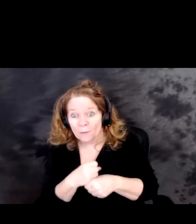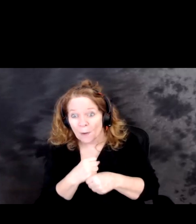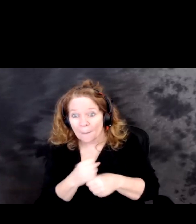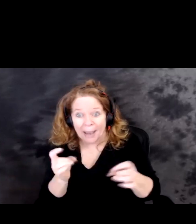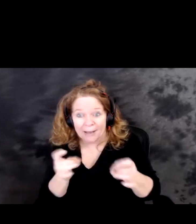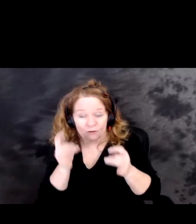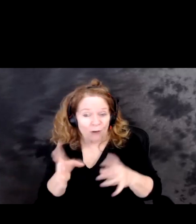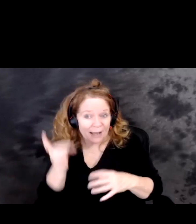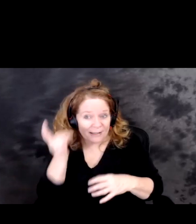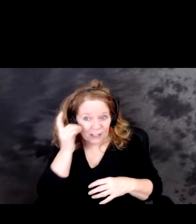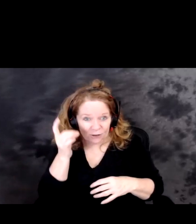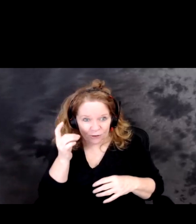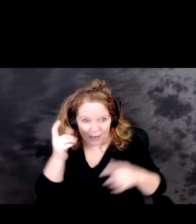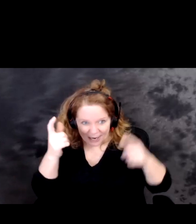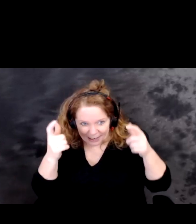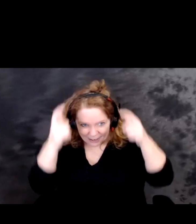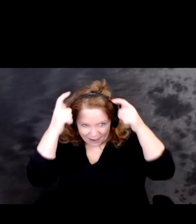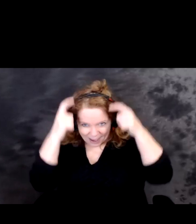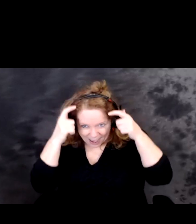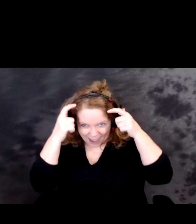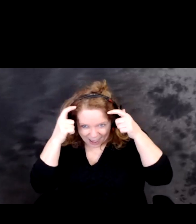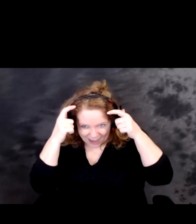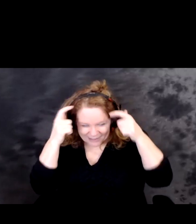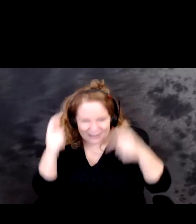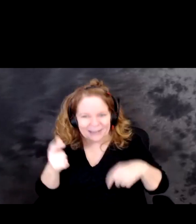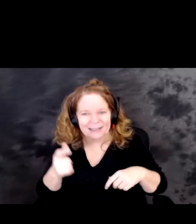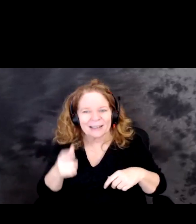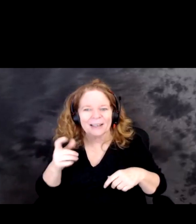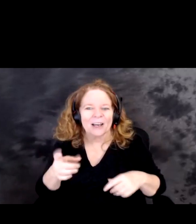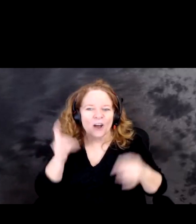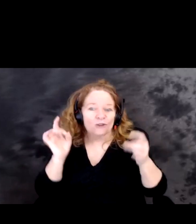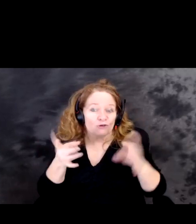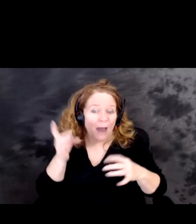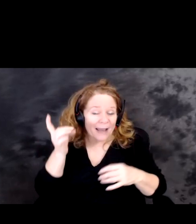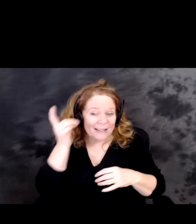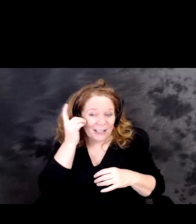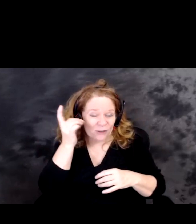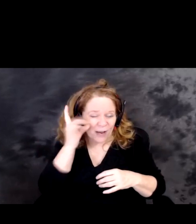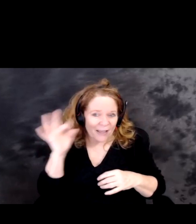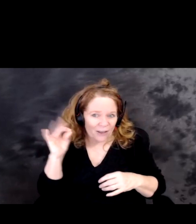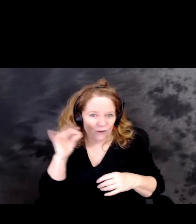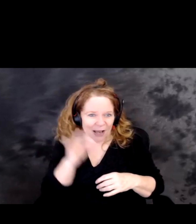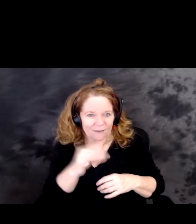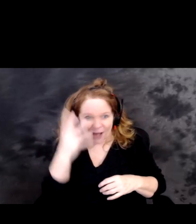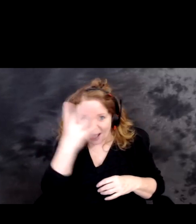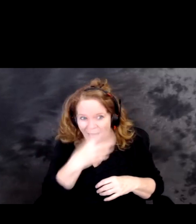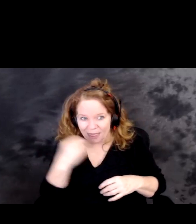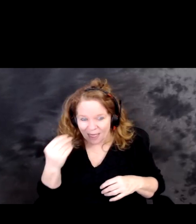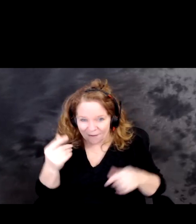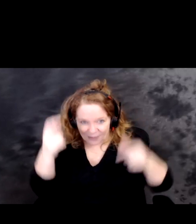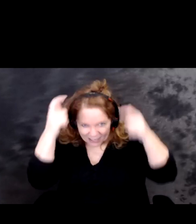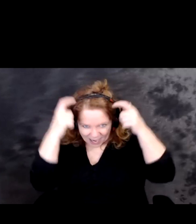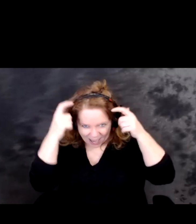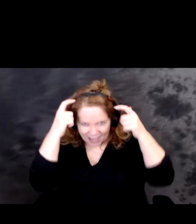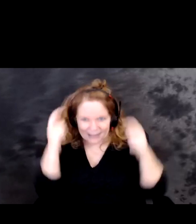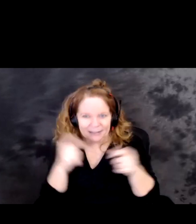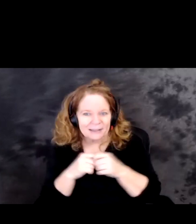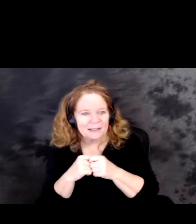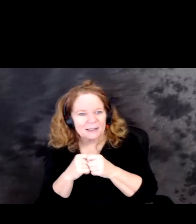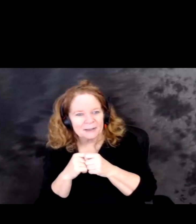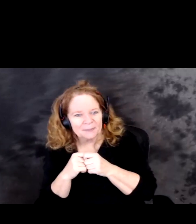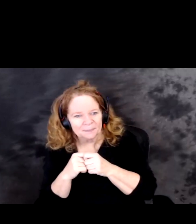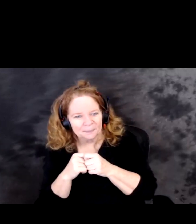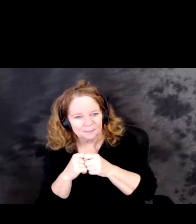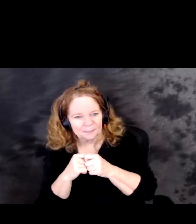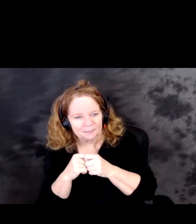lado. Vamos a hacer un gorro de Drastic Drake, la libélula. Tiene una... Es un